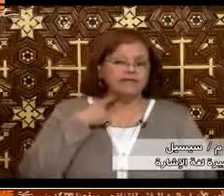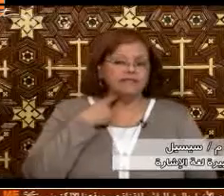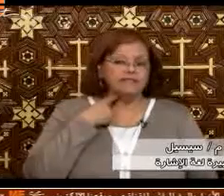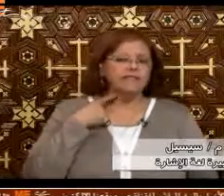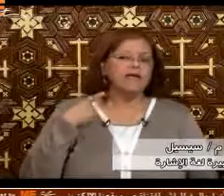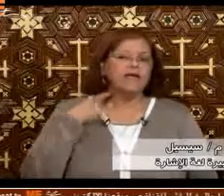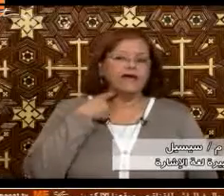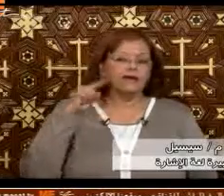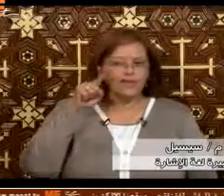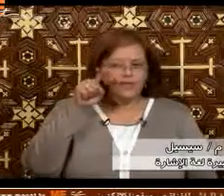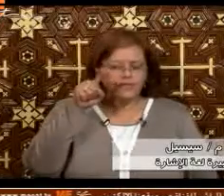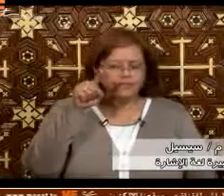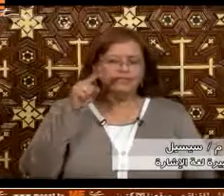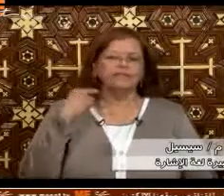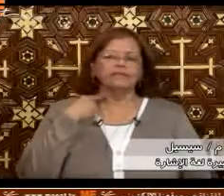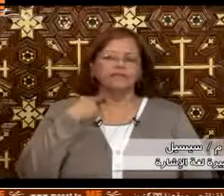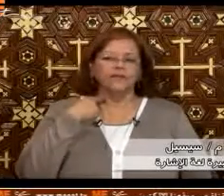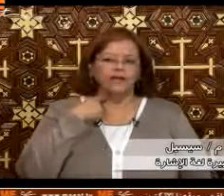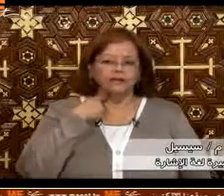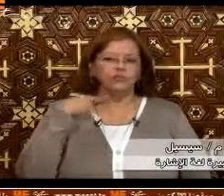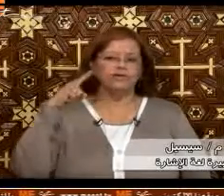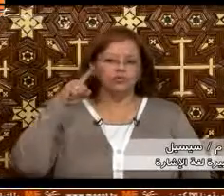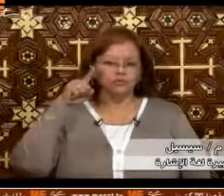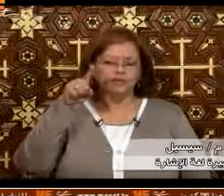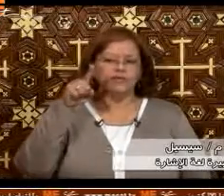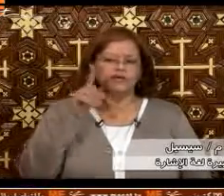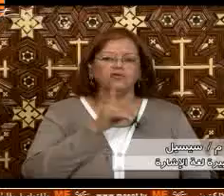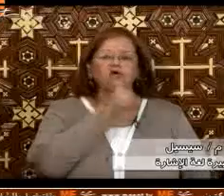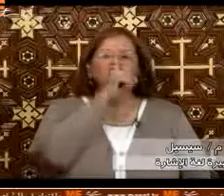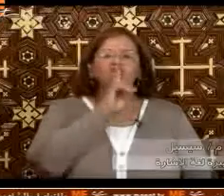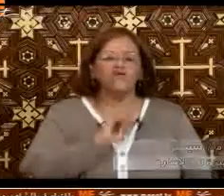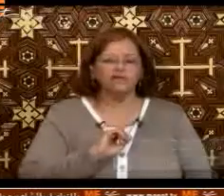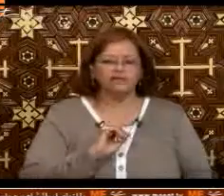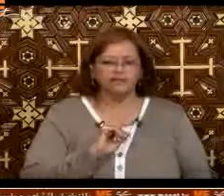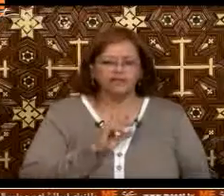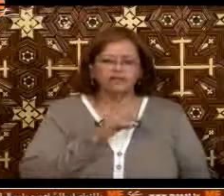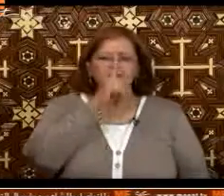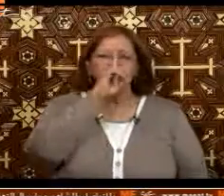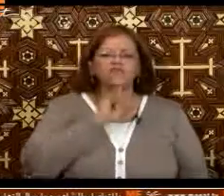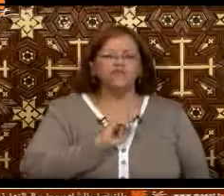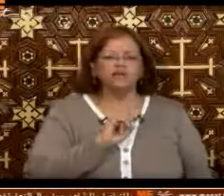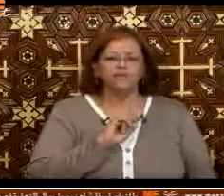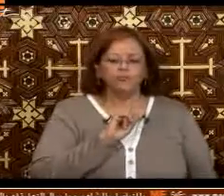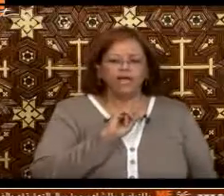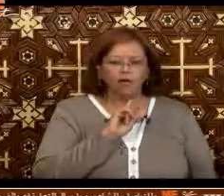عين غين يبقى عين وعليها نقطة هتبقى غين. ف تاني ف